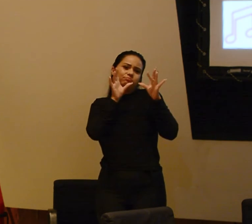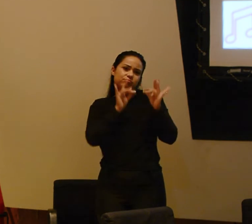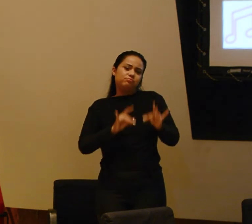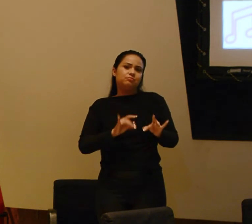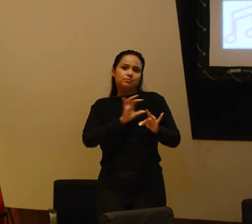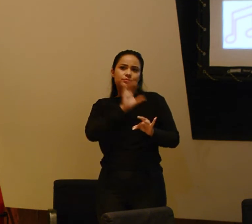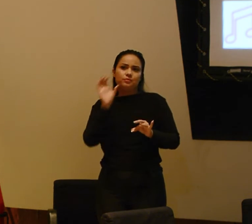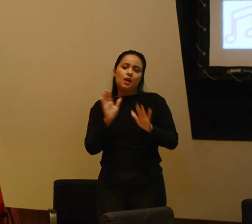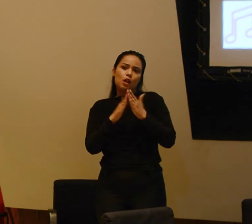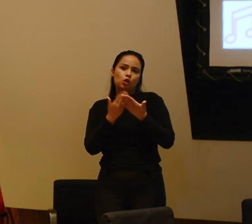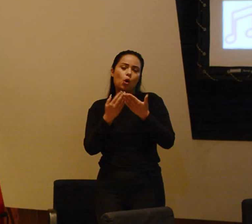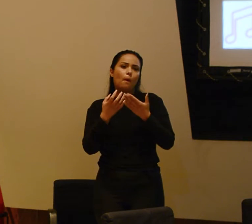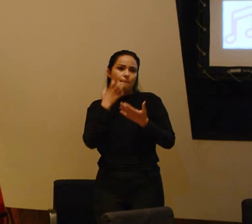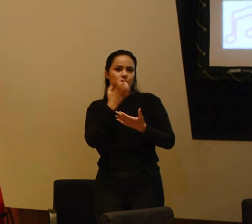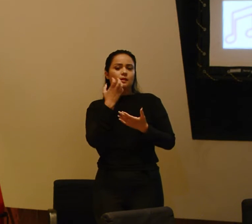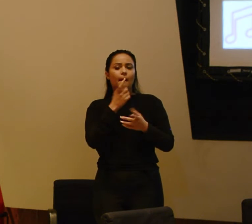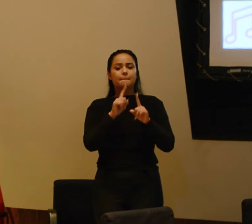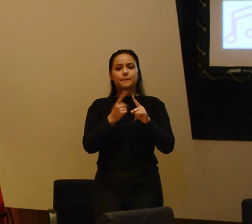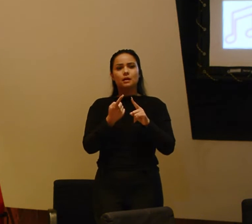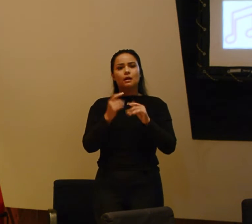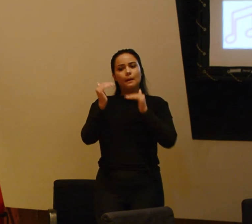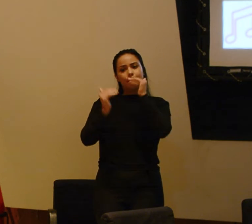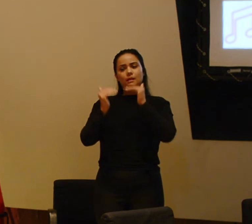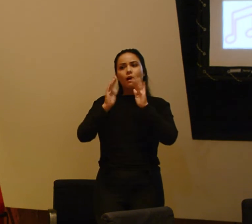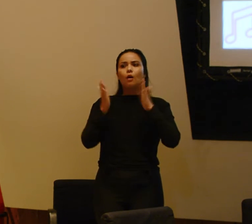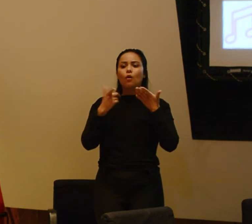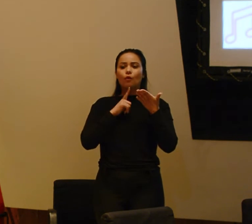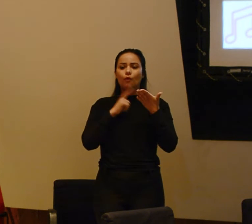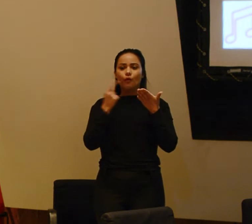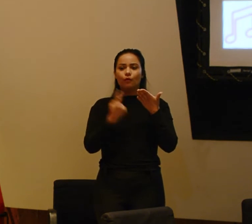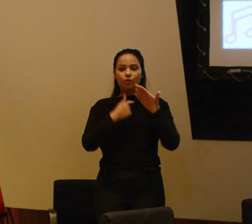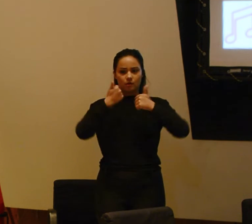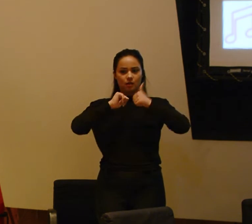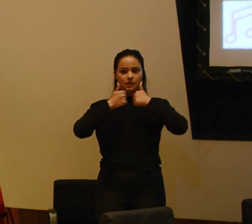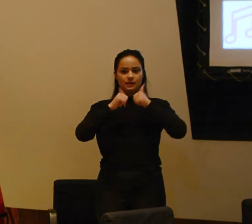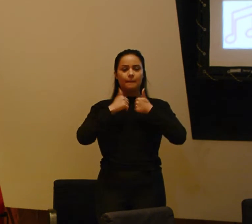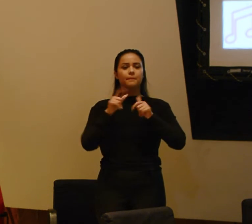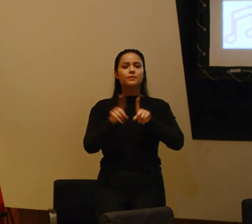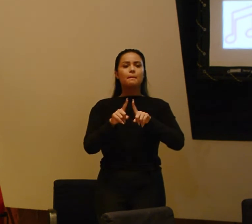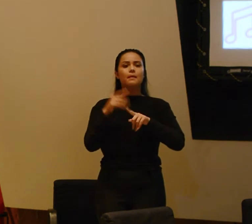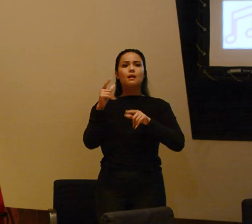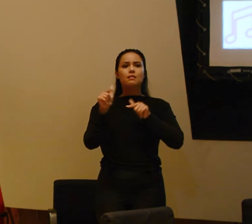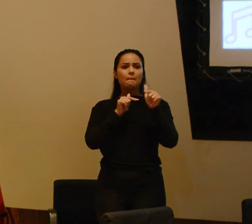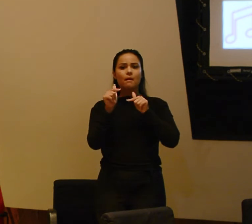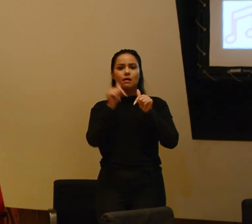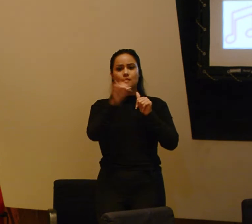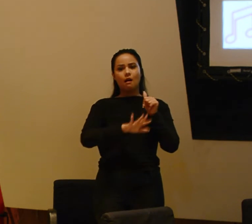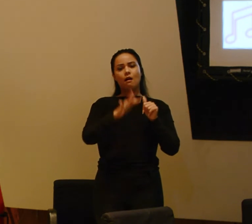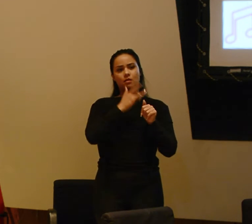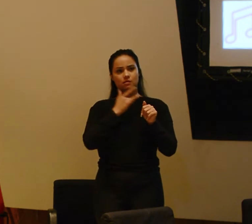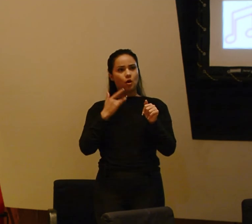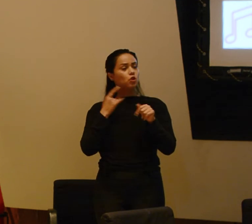para a parte de educadores musicais. Mas esses pilares hoje vêm sendo analisados e trabalhados dentro da área da